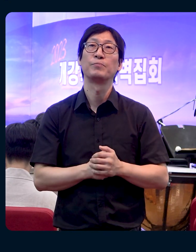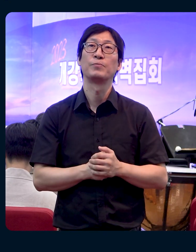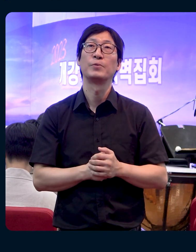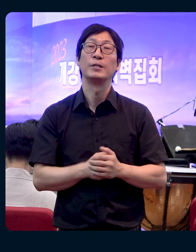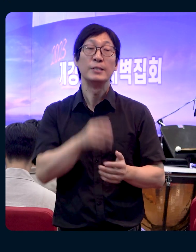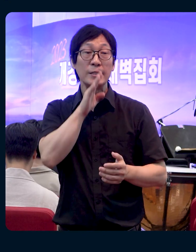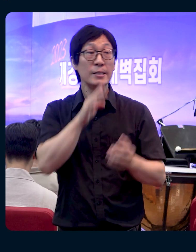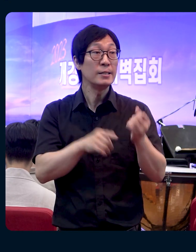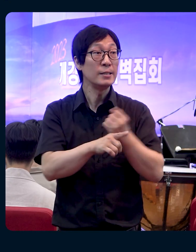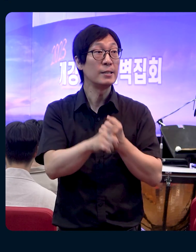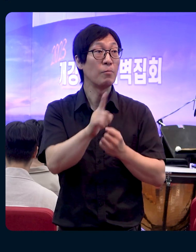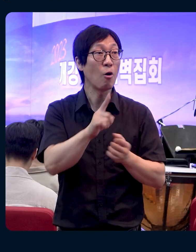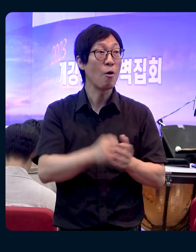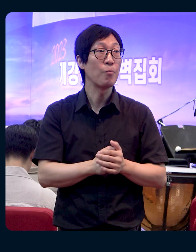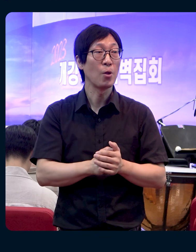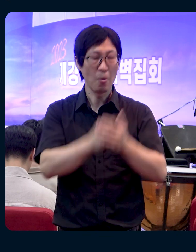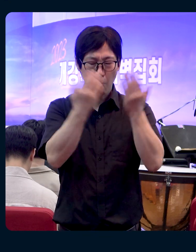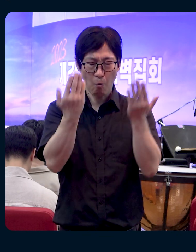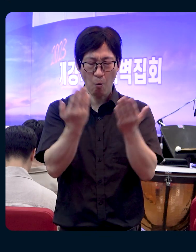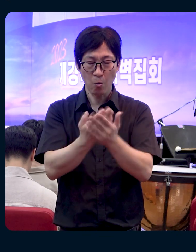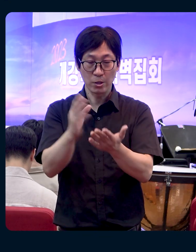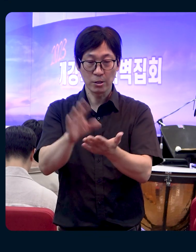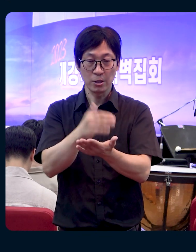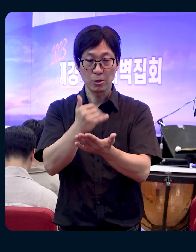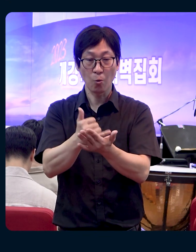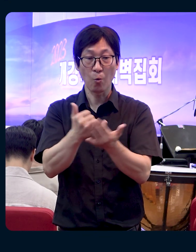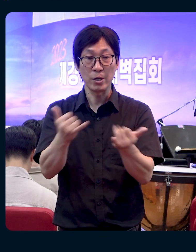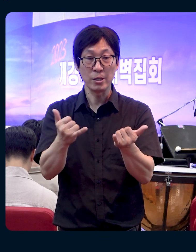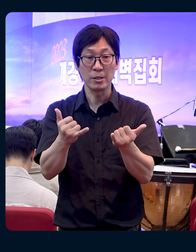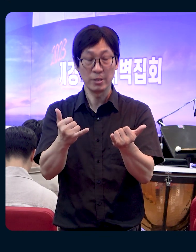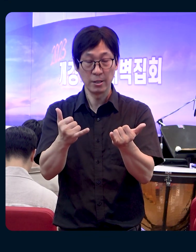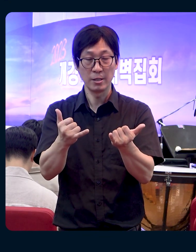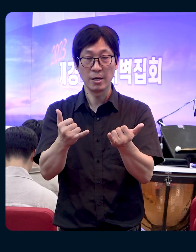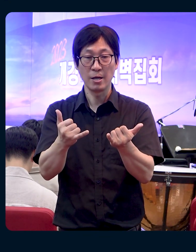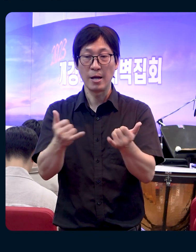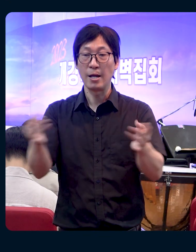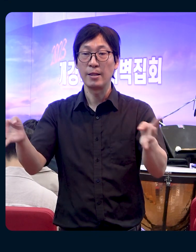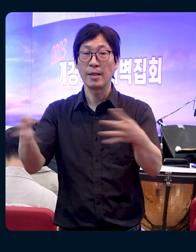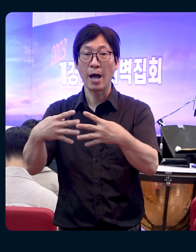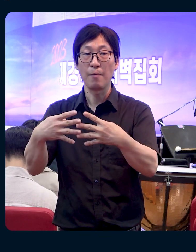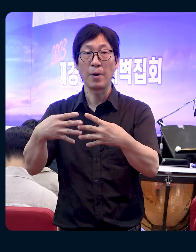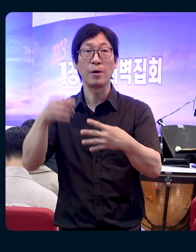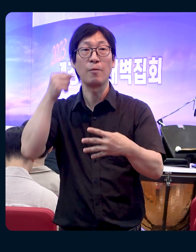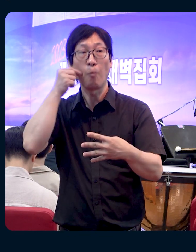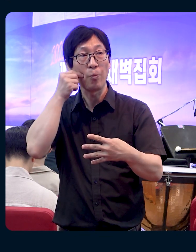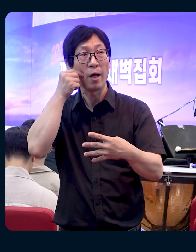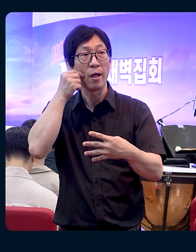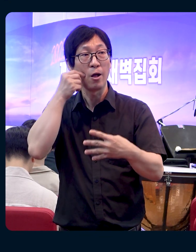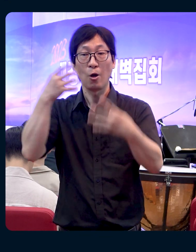하는 것은요, 모든 그리스도인의 절대 타협할 수 없는 모습이에요.